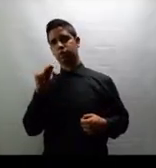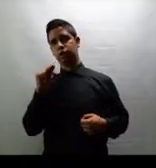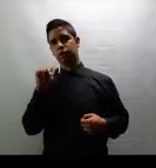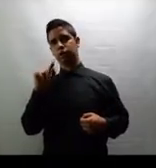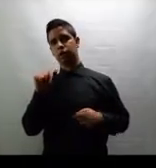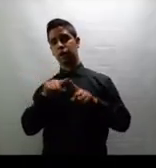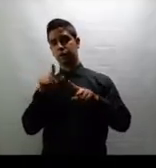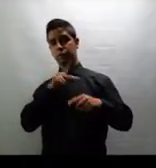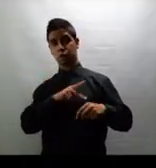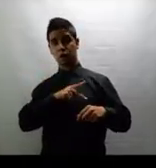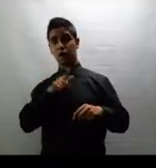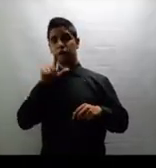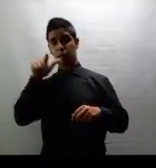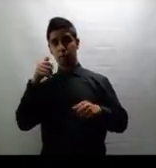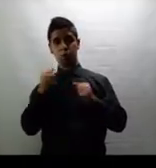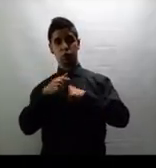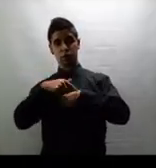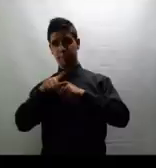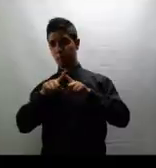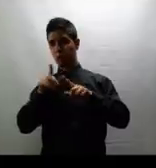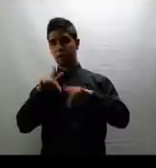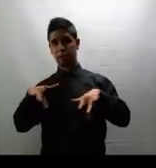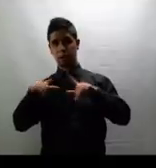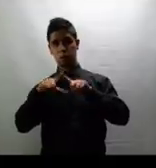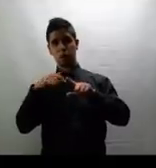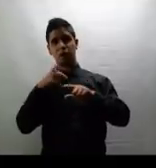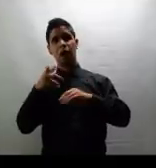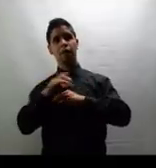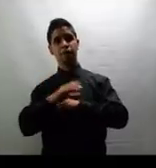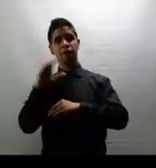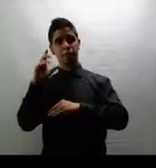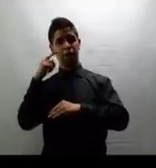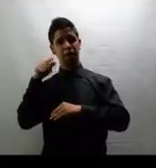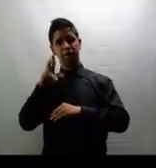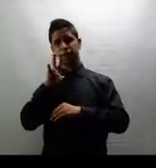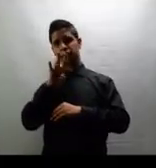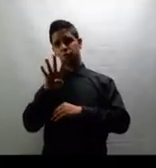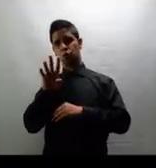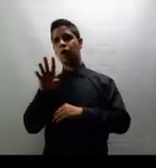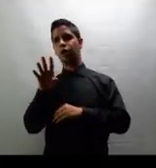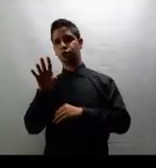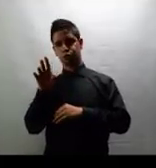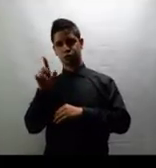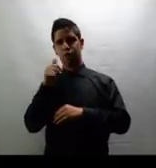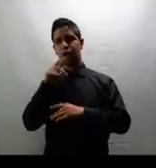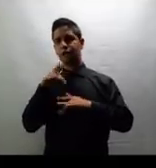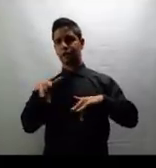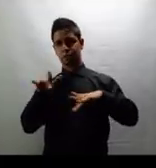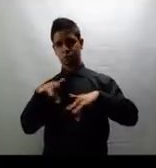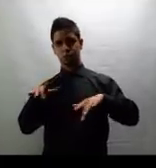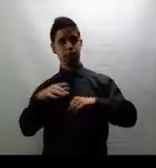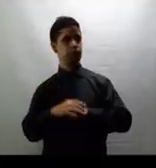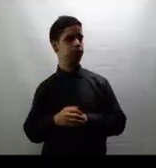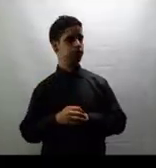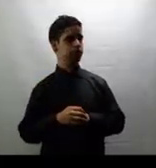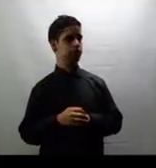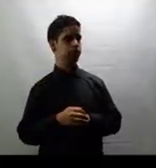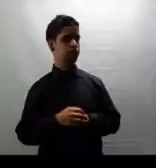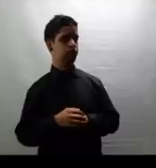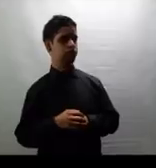entonces grabó en la navidad del 74 80 gobernador a que ya yo lo he traído en otros programas el disco